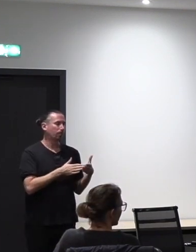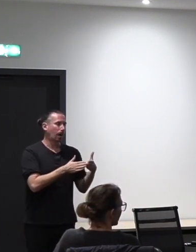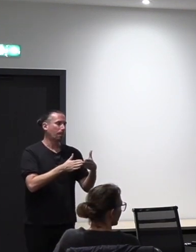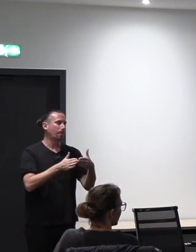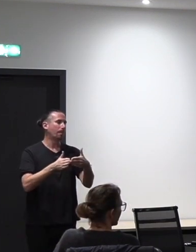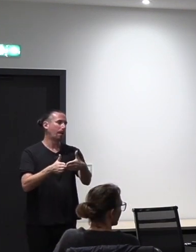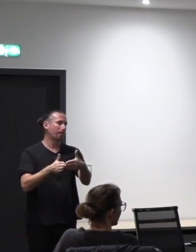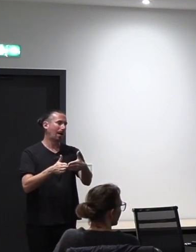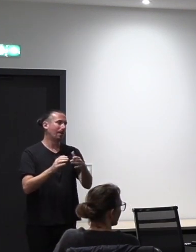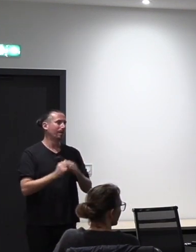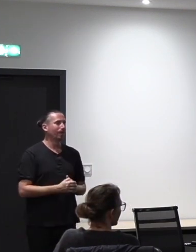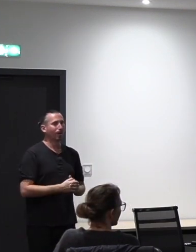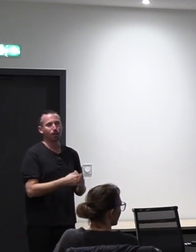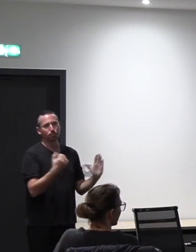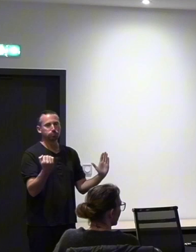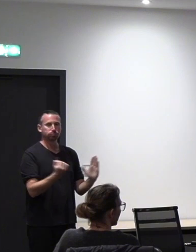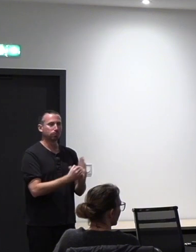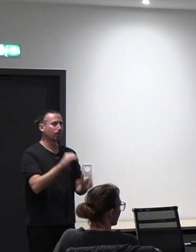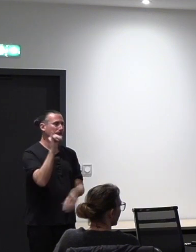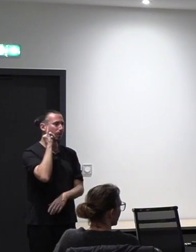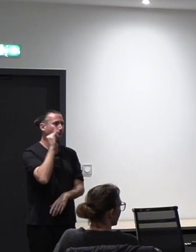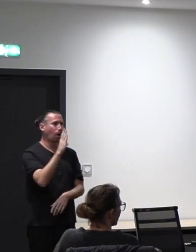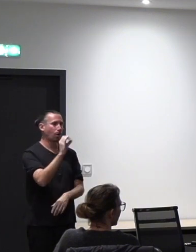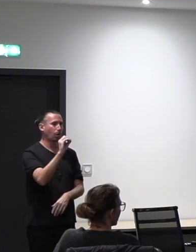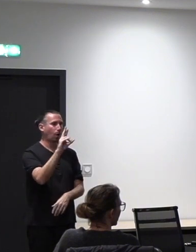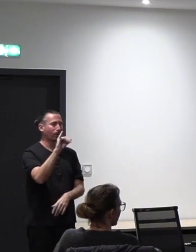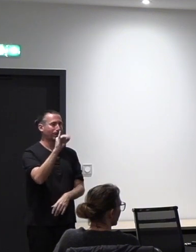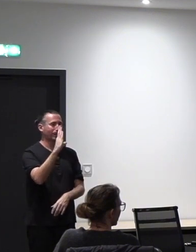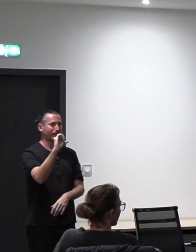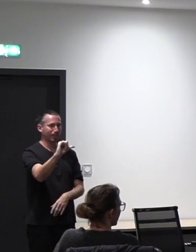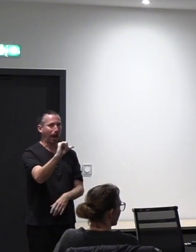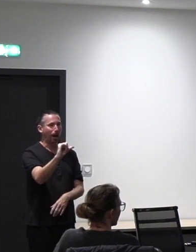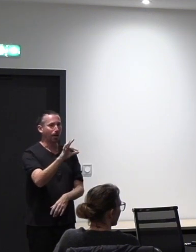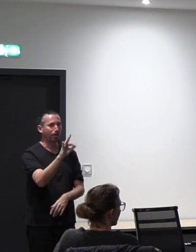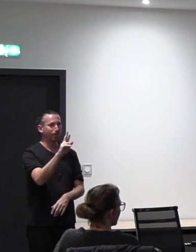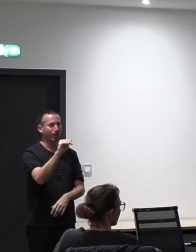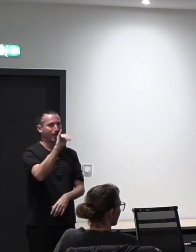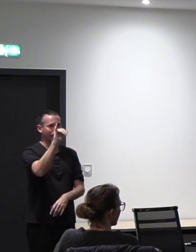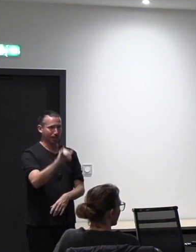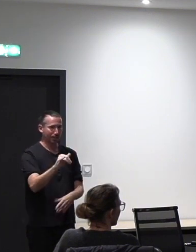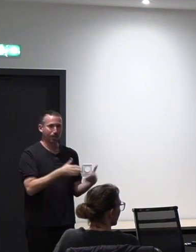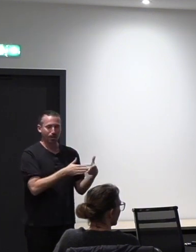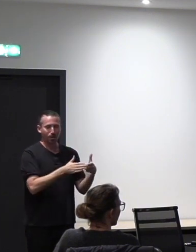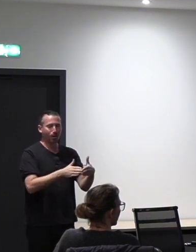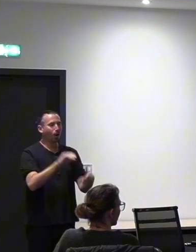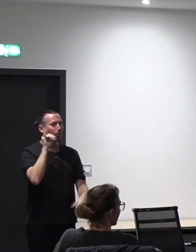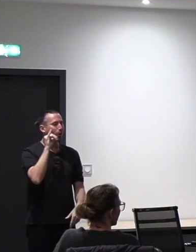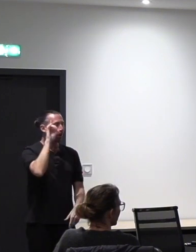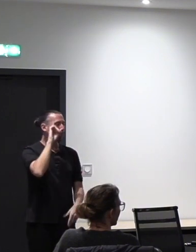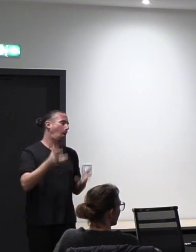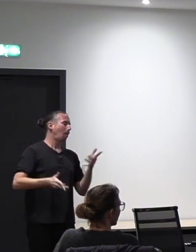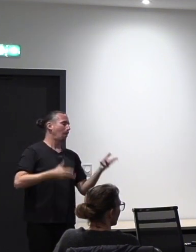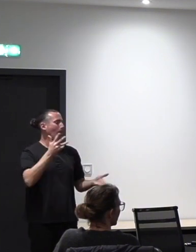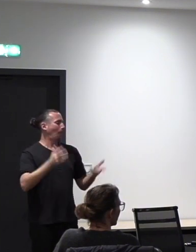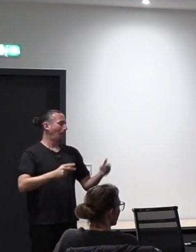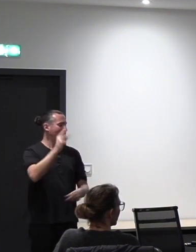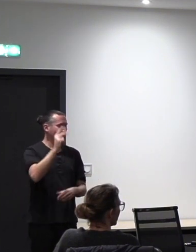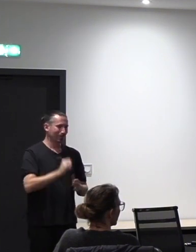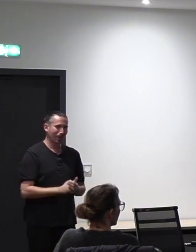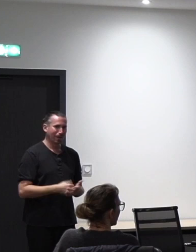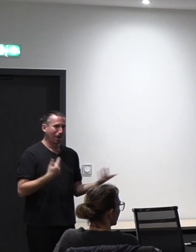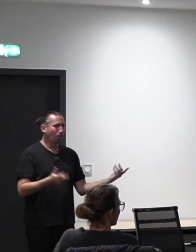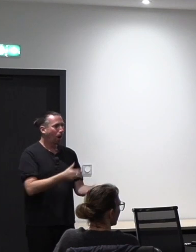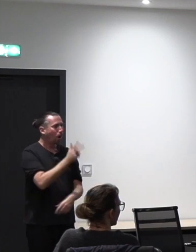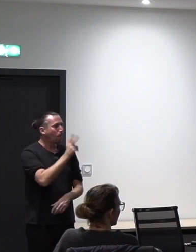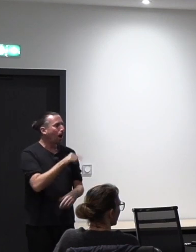la compagnie italienne Corsica Ferry, mais peu importe, je dis italien parce qu'ils étaient un peu plus extravertis, et au bar je demande